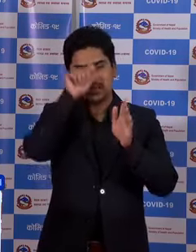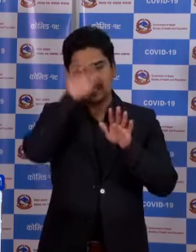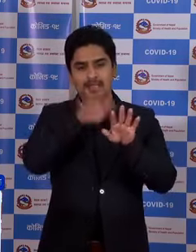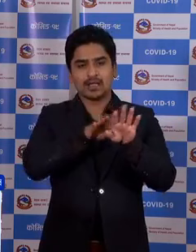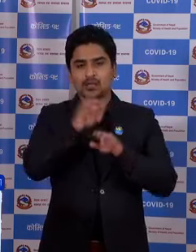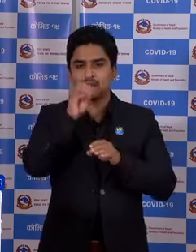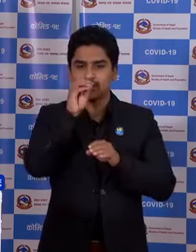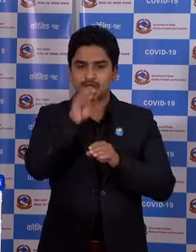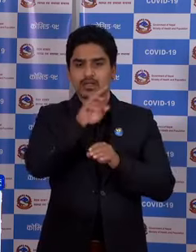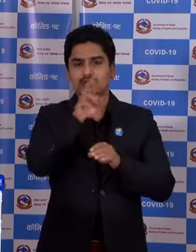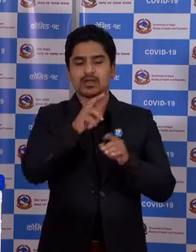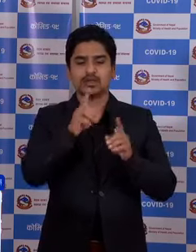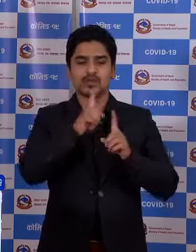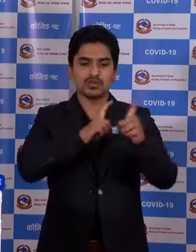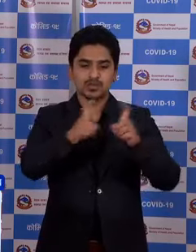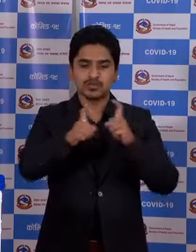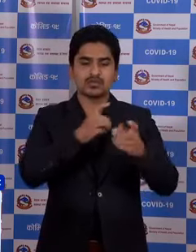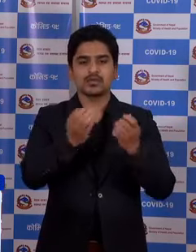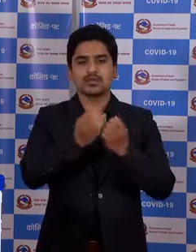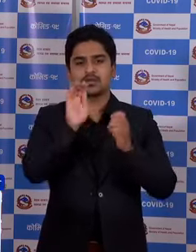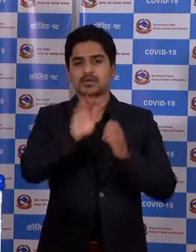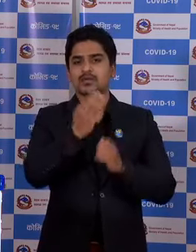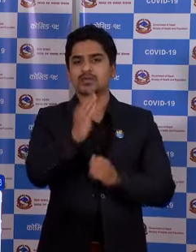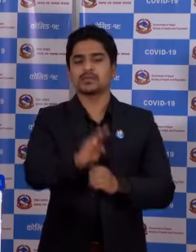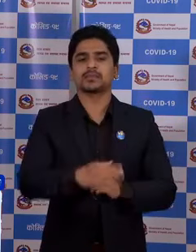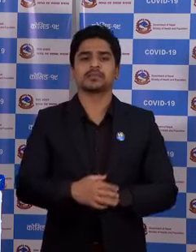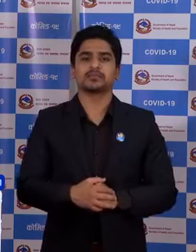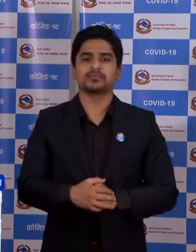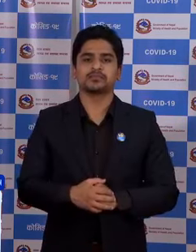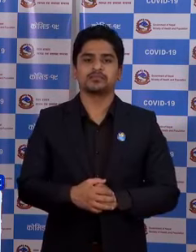दिन र जिज्ञासा राख्न सक्नुहुन्छ।